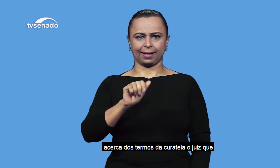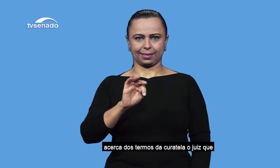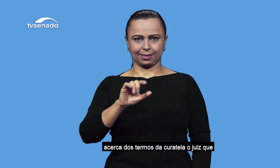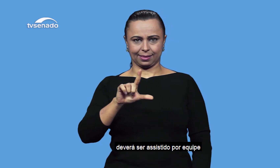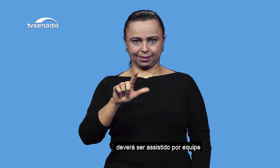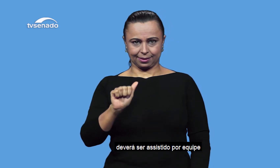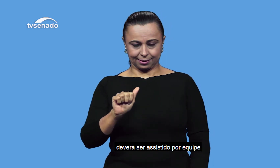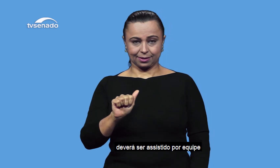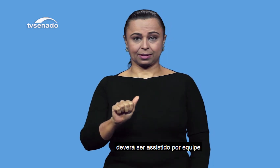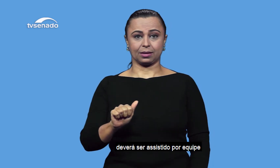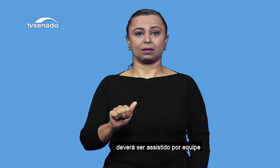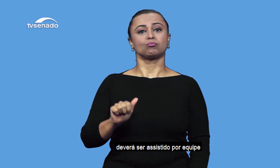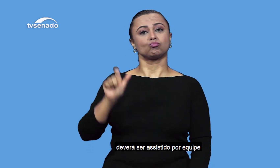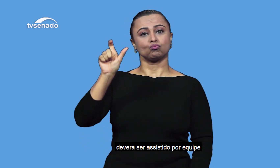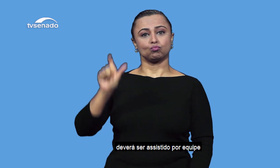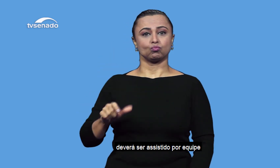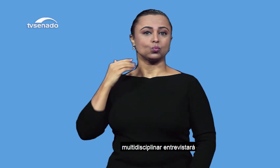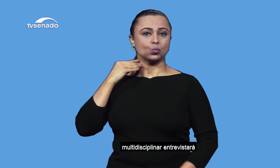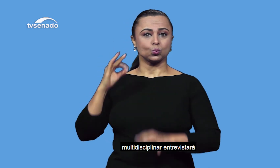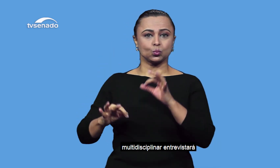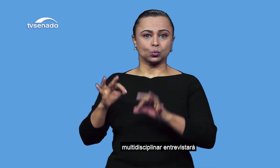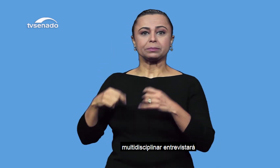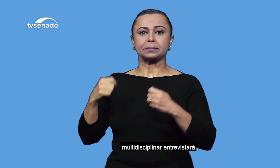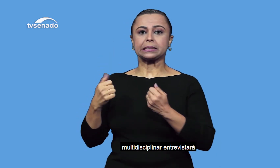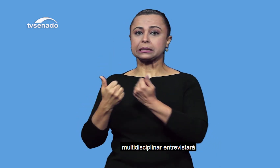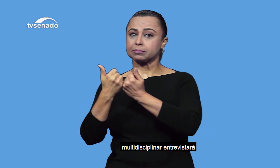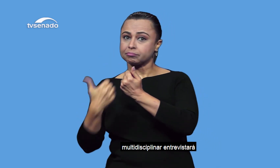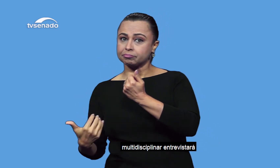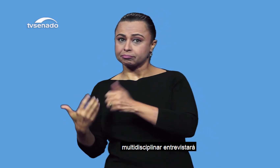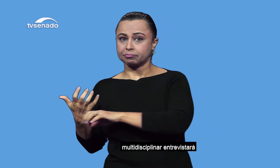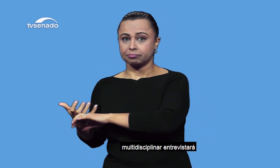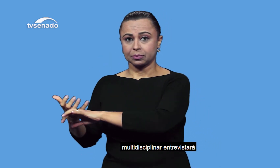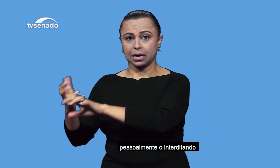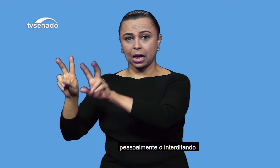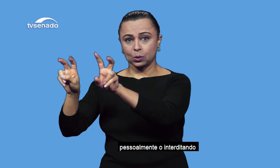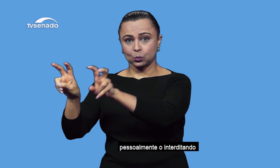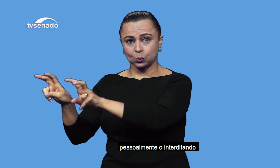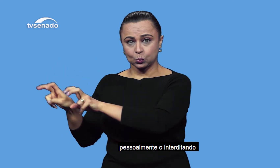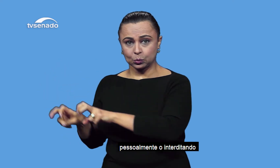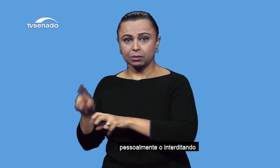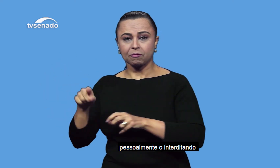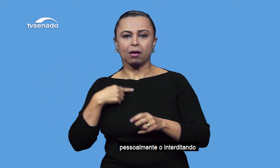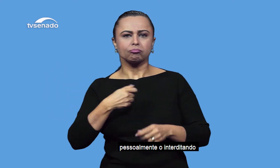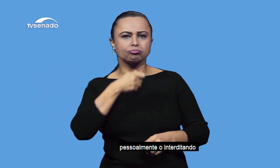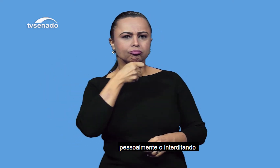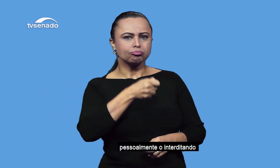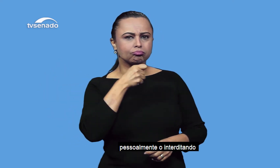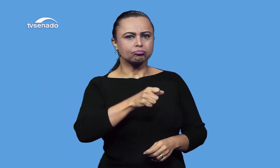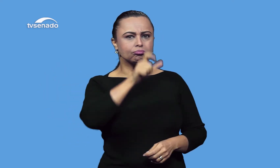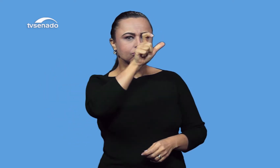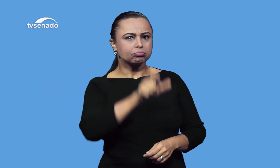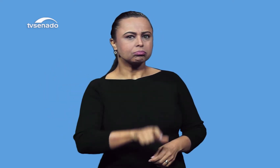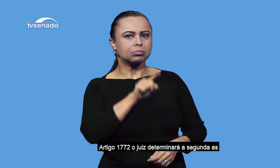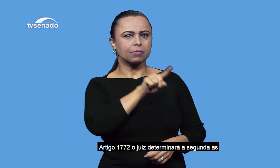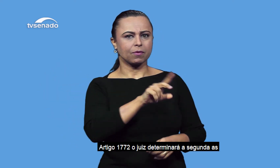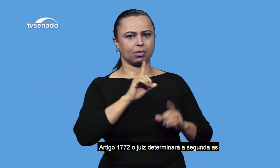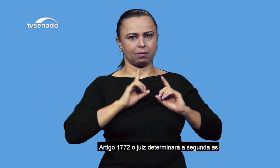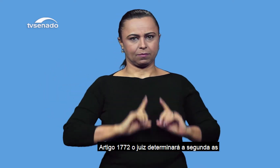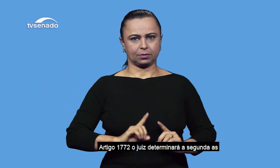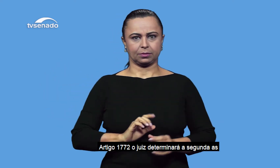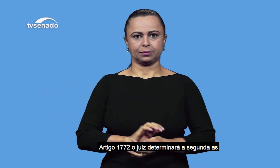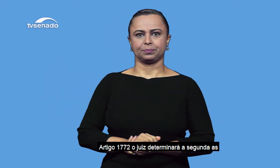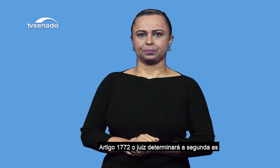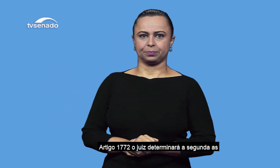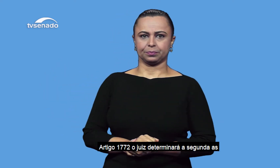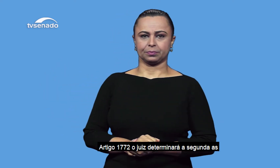deverá ser assistido por equipe multidisciplinar entrevistará pessoalmente o interditando artigo